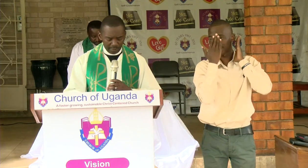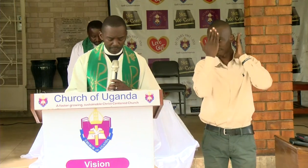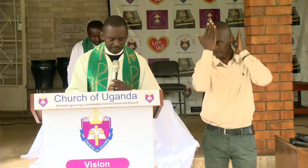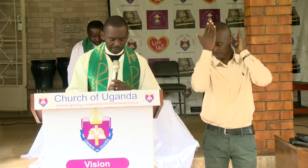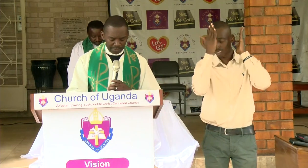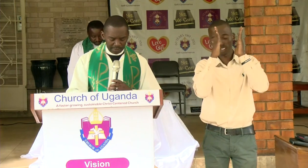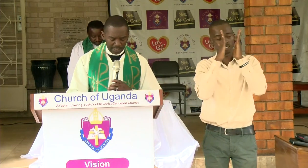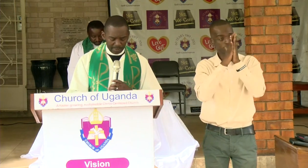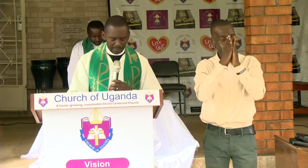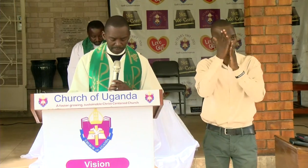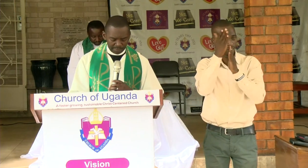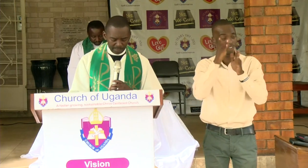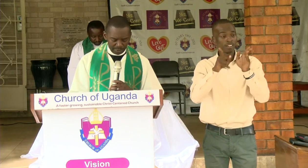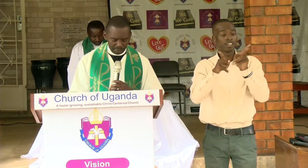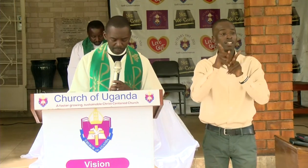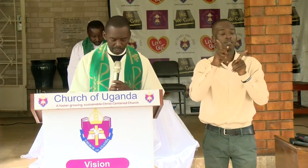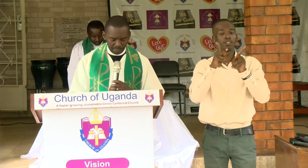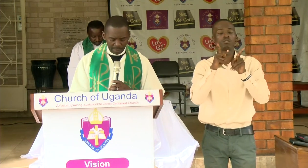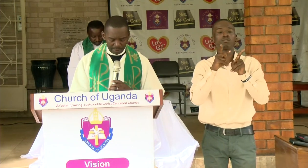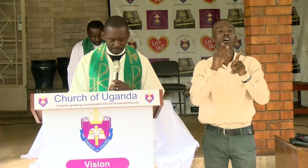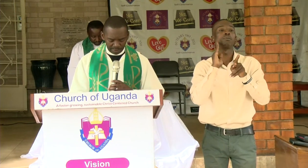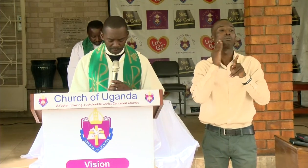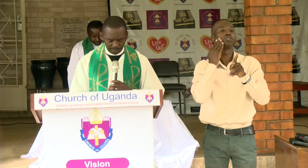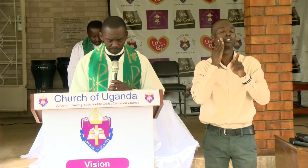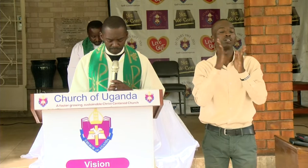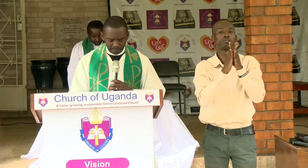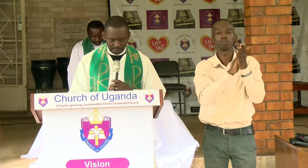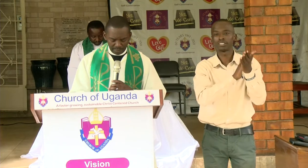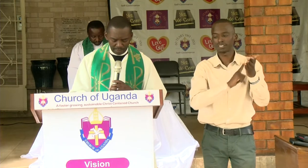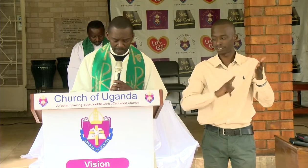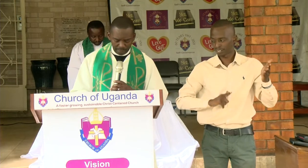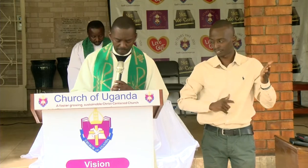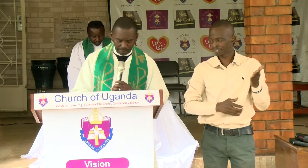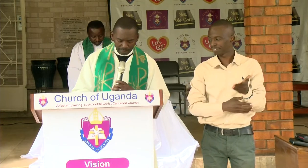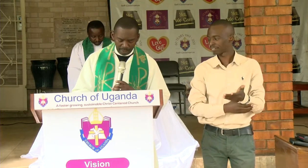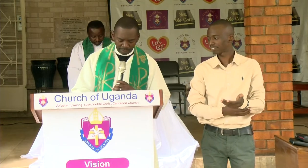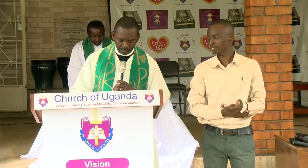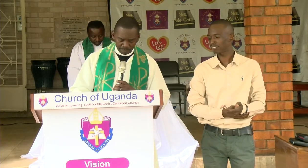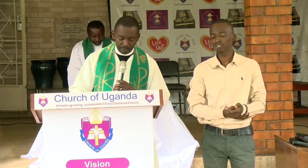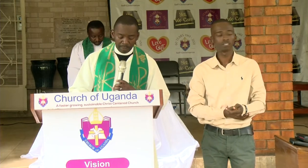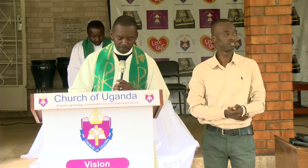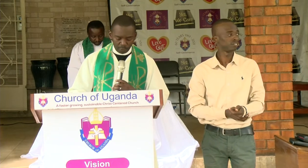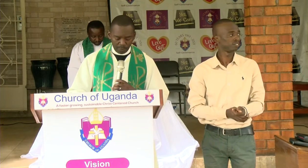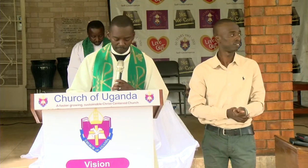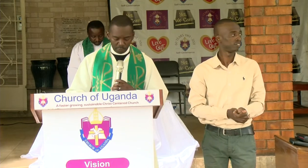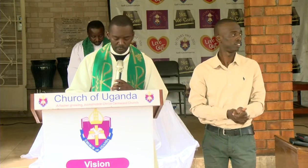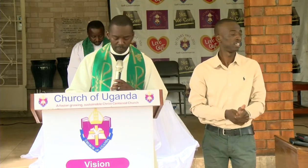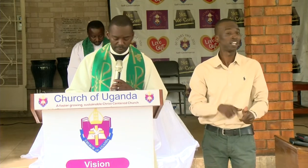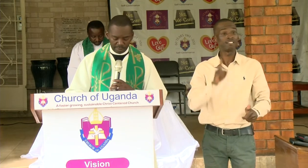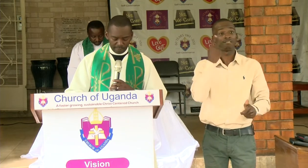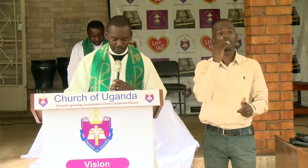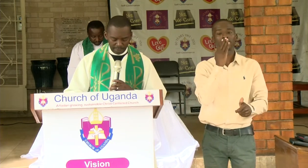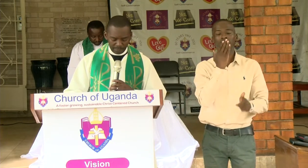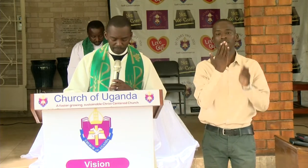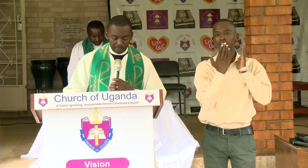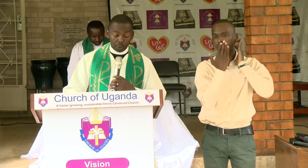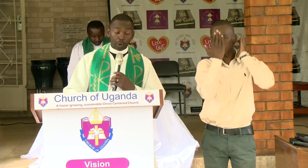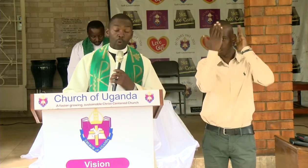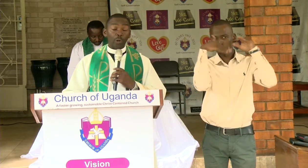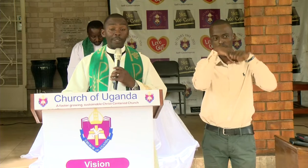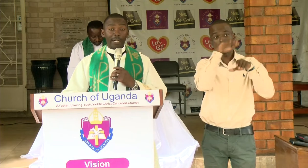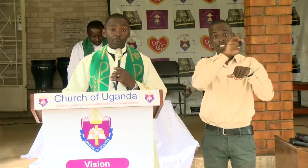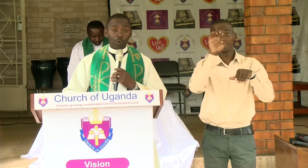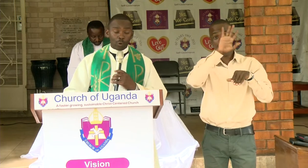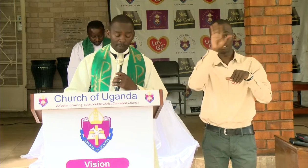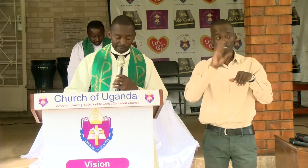mu saavisi n'abalabirizi beeyo. Mukama yebazibwe. Yali Bishop asooka mu East Africa.